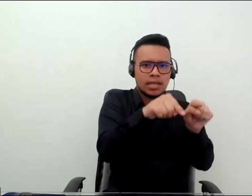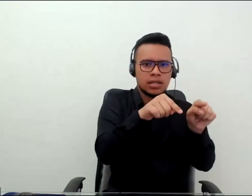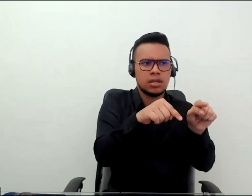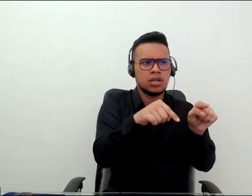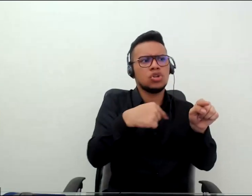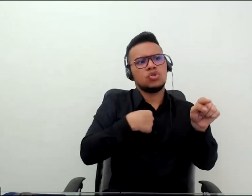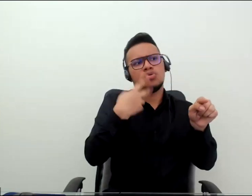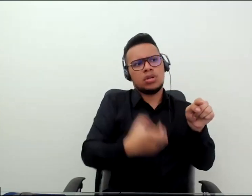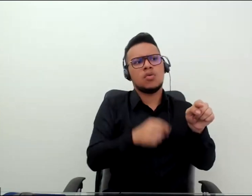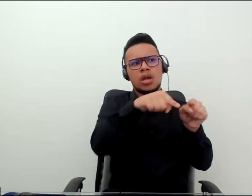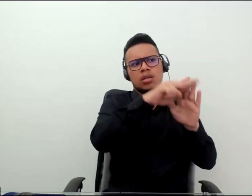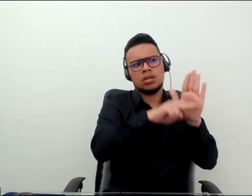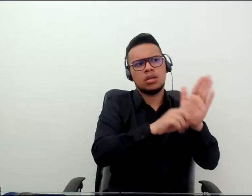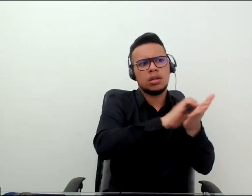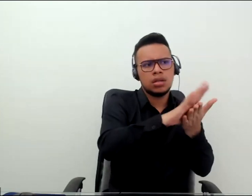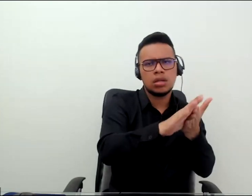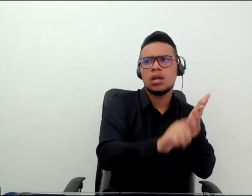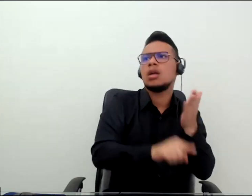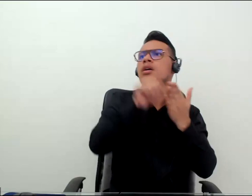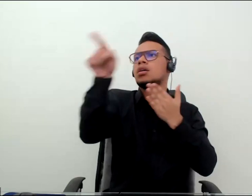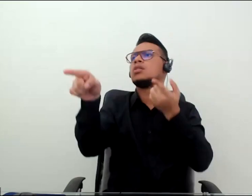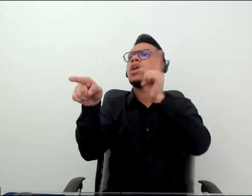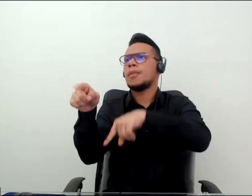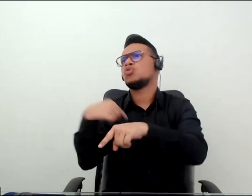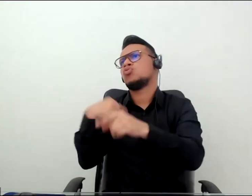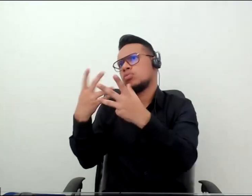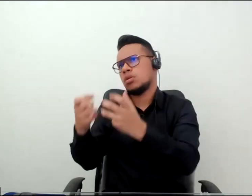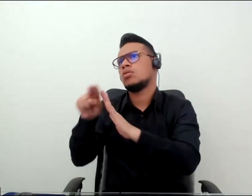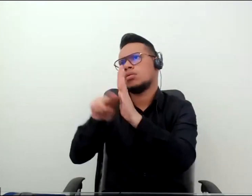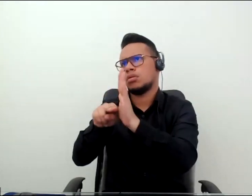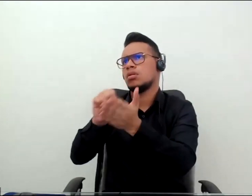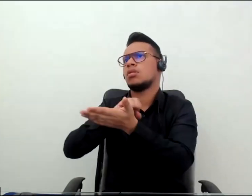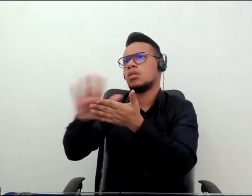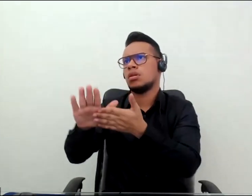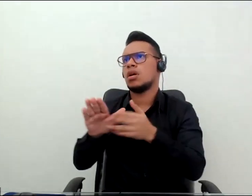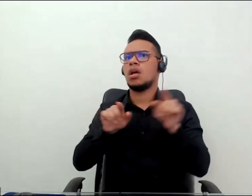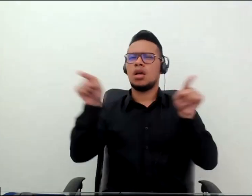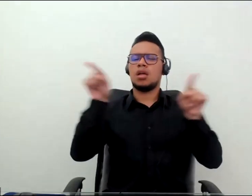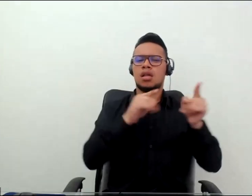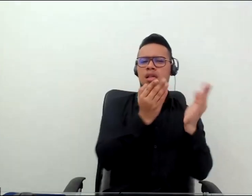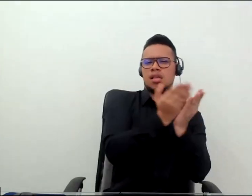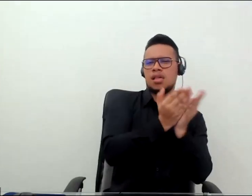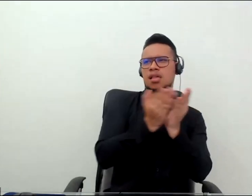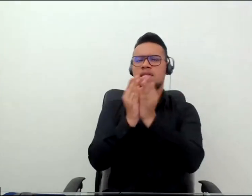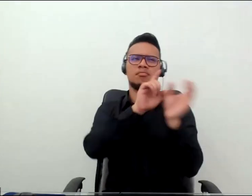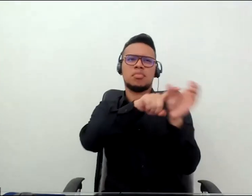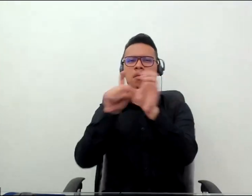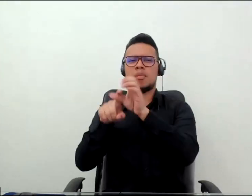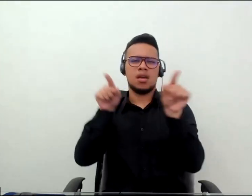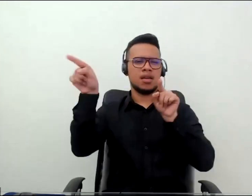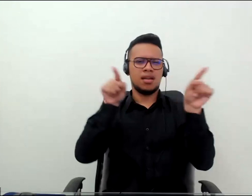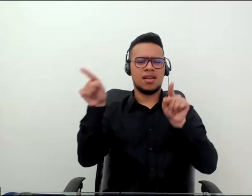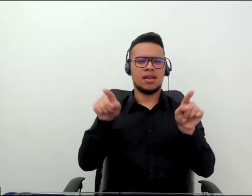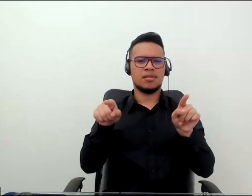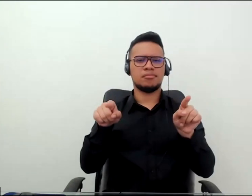pedazo Nos quedamos sin el beneficio dos preguntas también